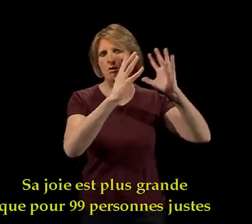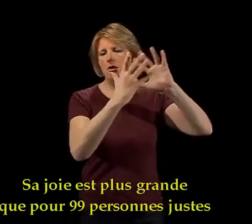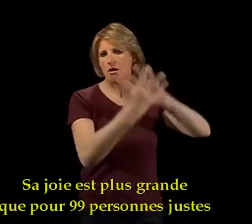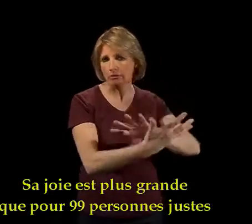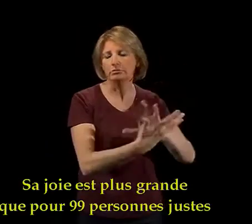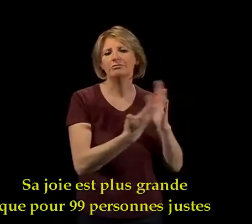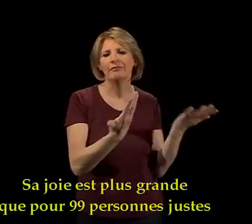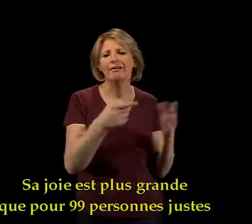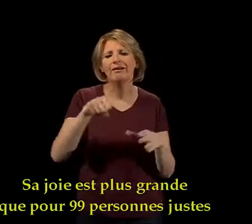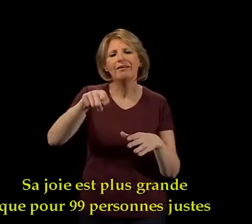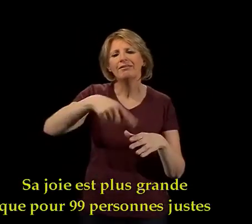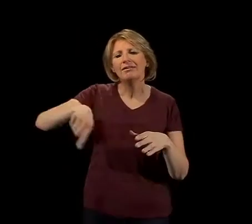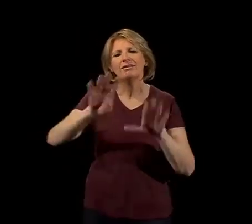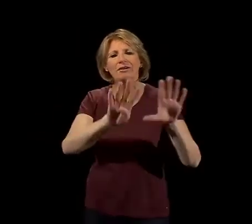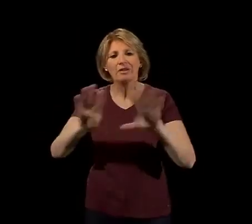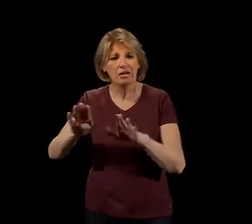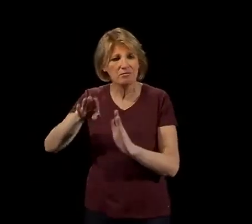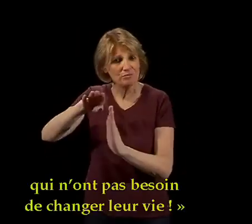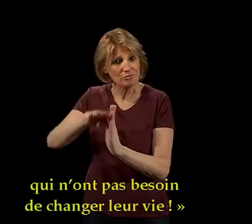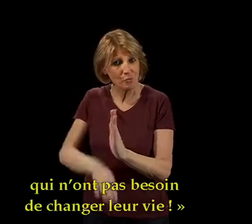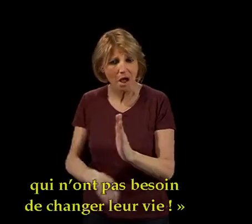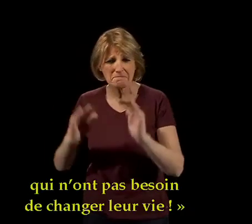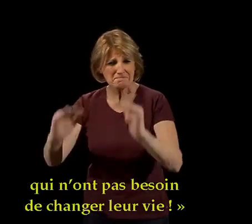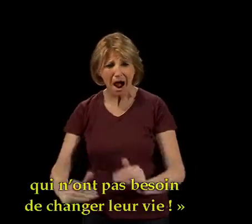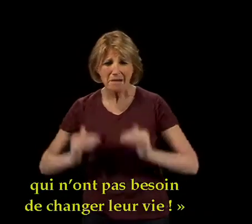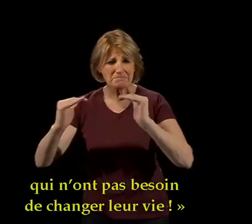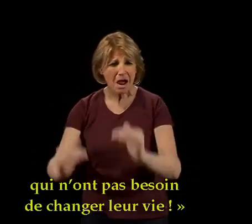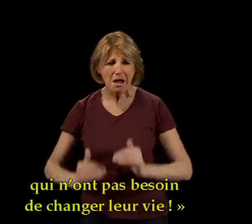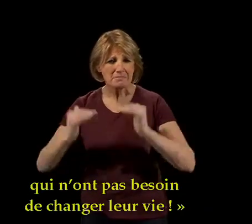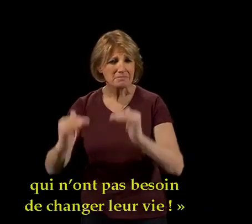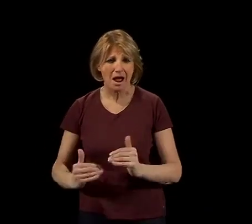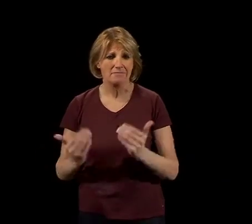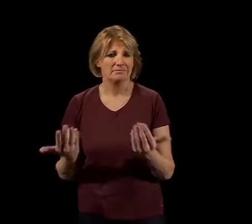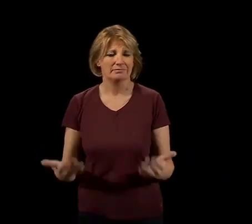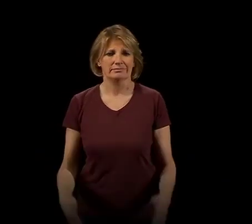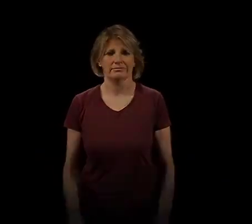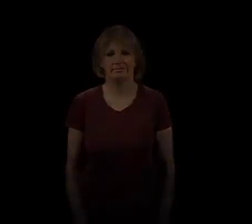pour 99 personnes justes qui n'ont pas besoin de changer leur vie.